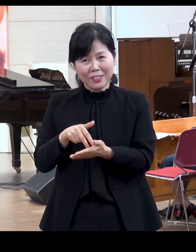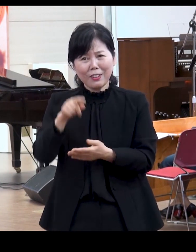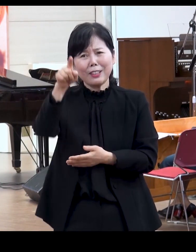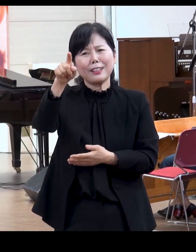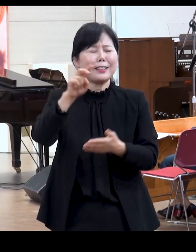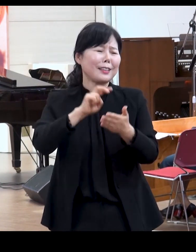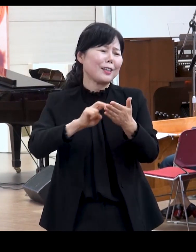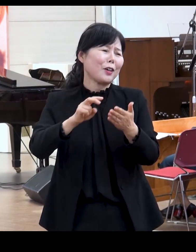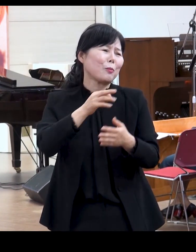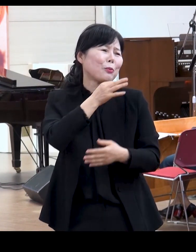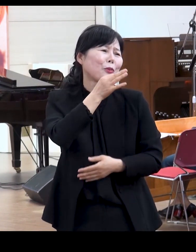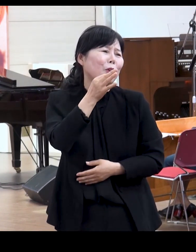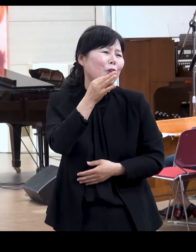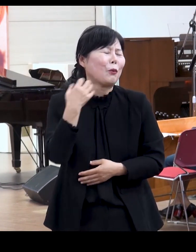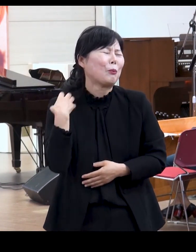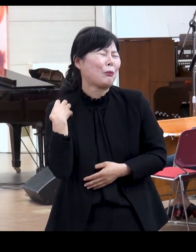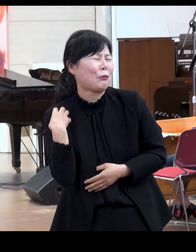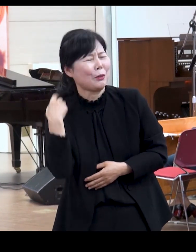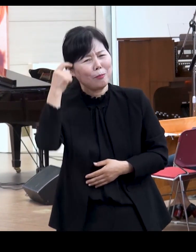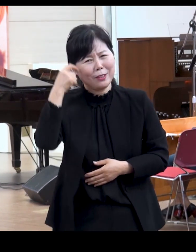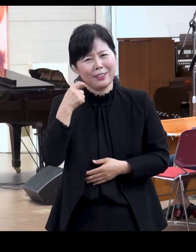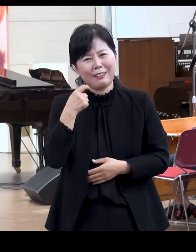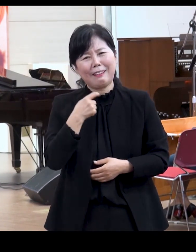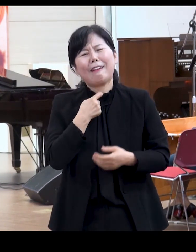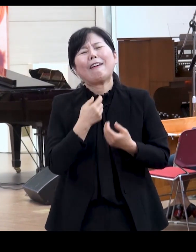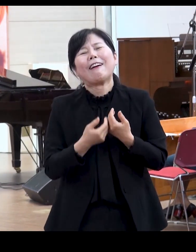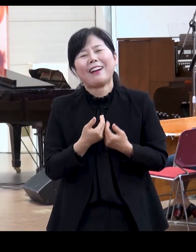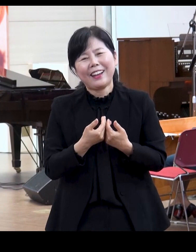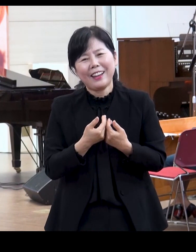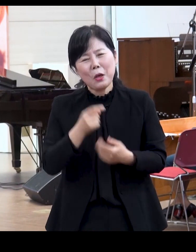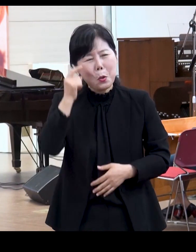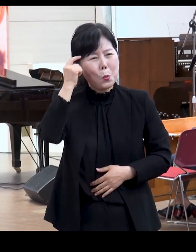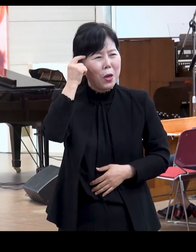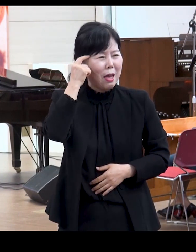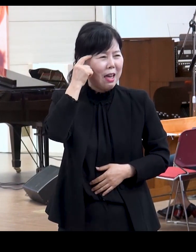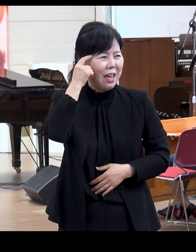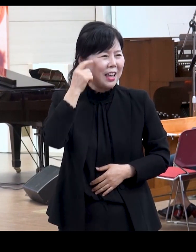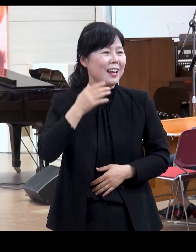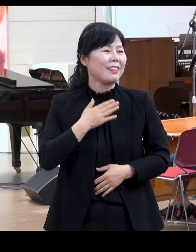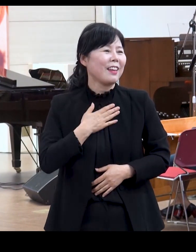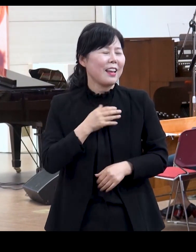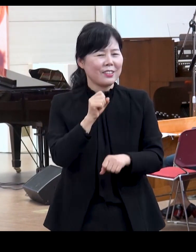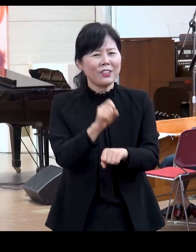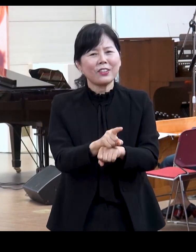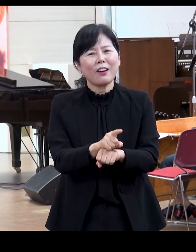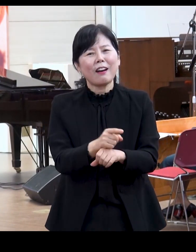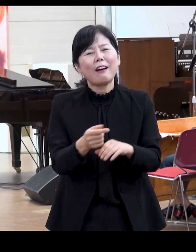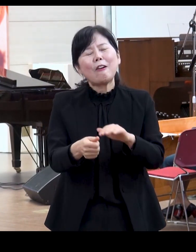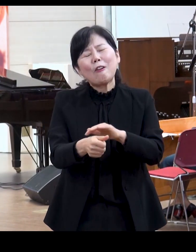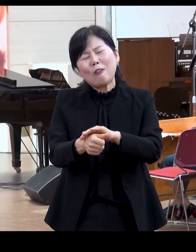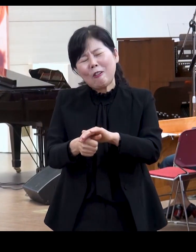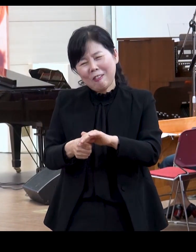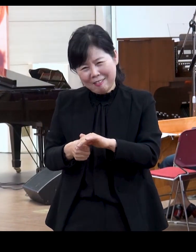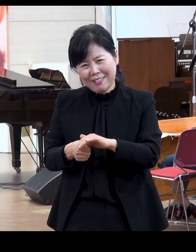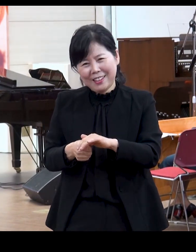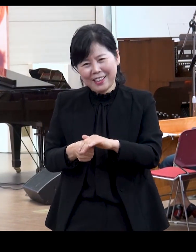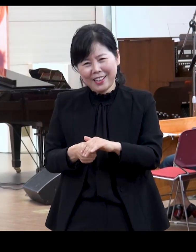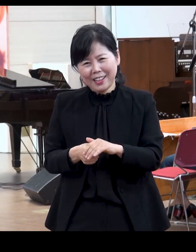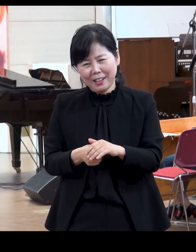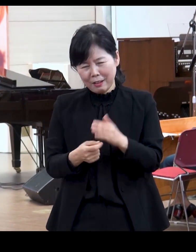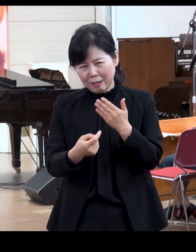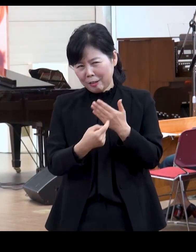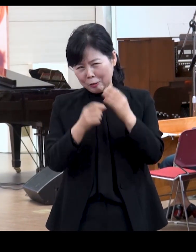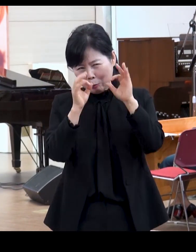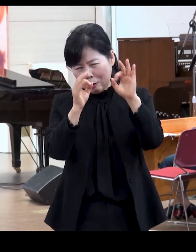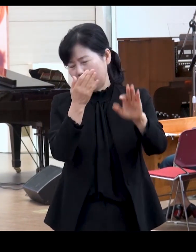부르기 힘들어하는 찬양이 이 찬양이에요. 왜냐하면 제가 좀 내성적이거든요. 보기와